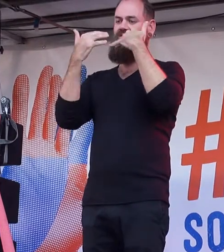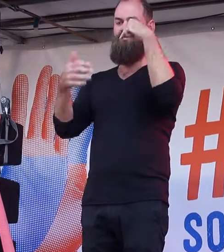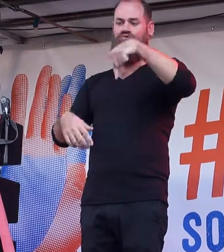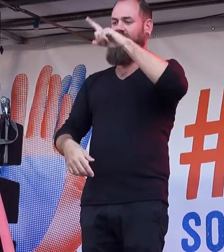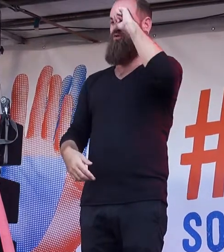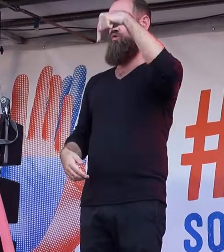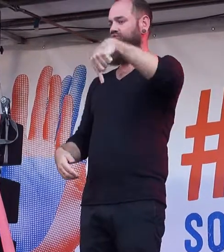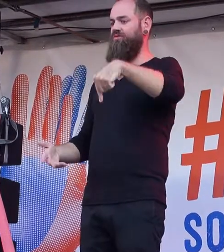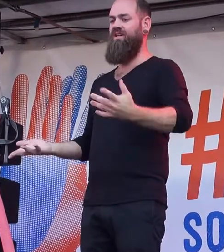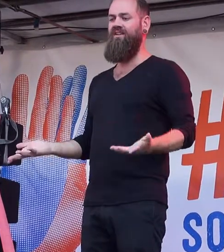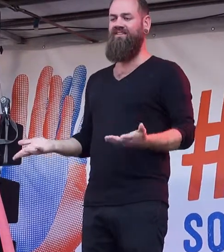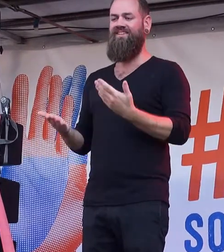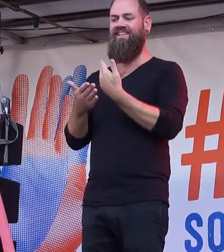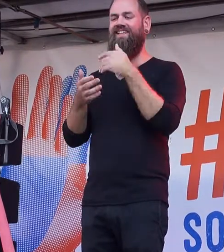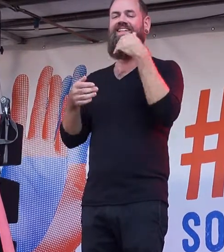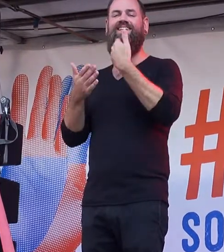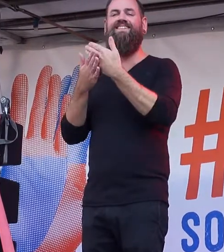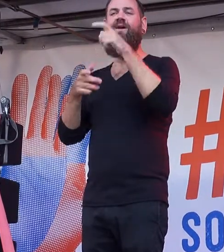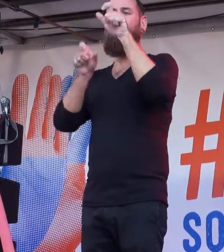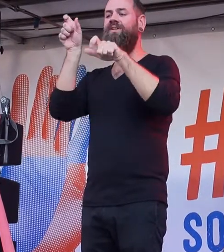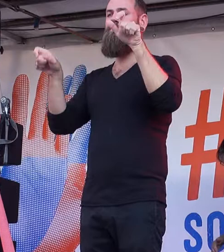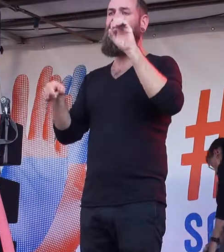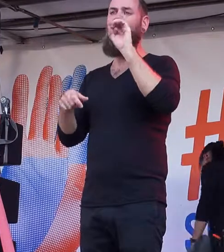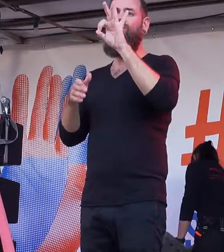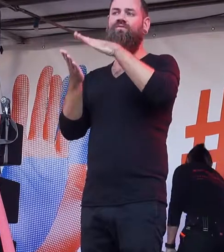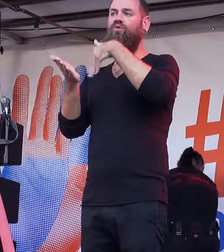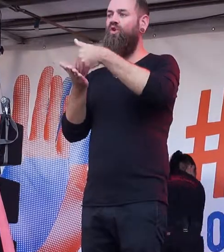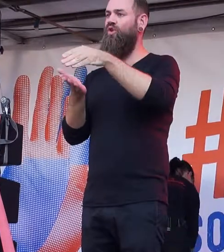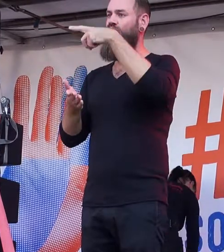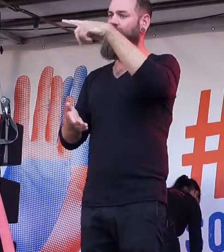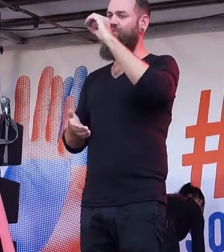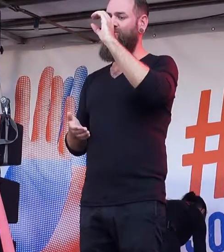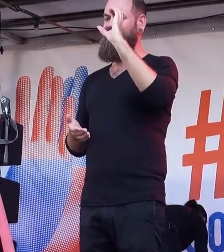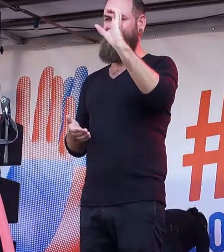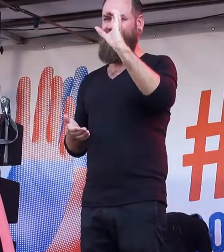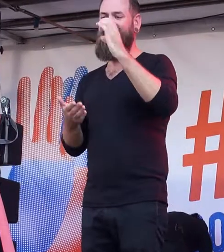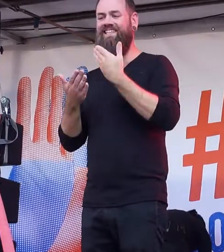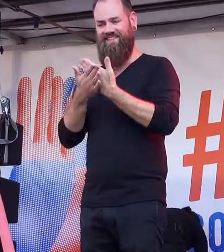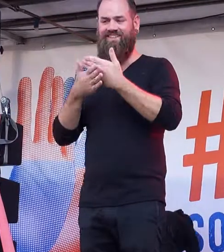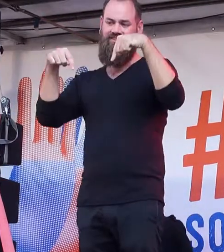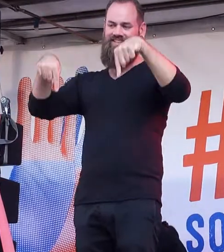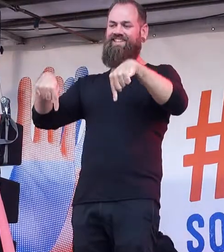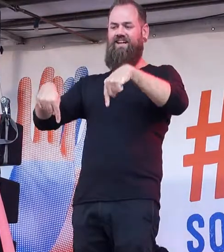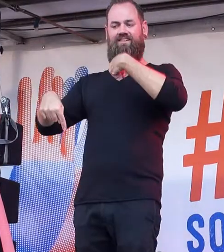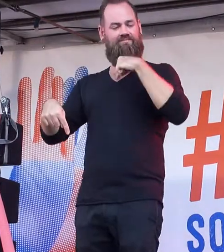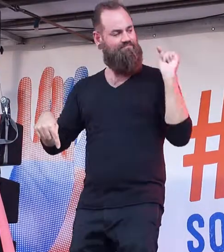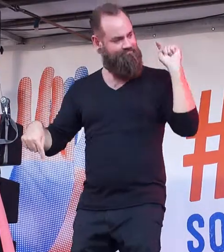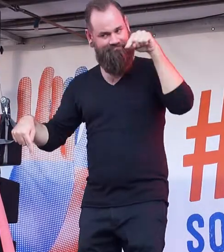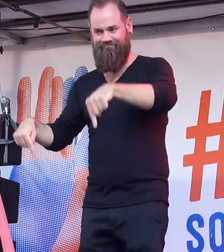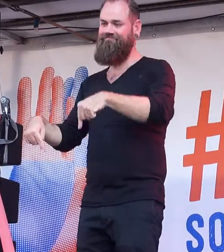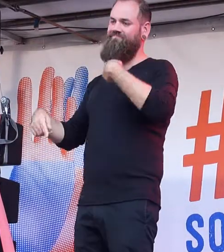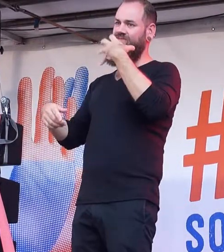dieser Beitrag muss sichtbarer werden. Auch deshalb stehe ich heute hier als Vertreterin des Vereins Each One Teach